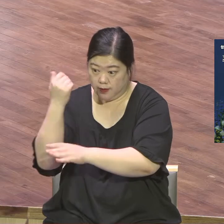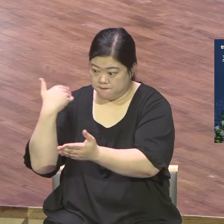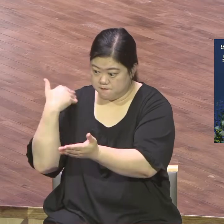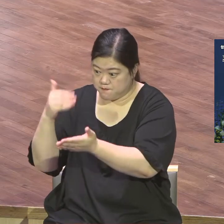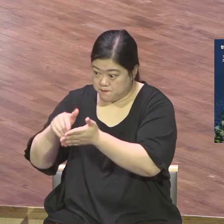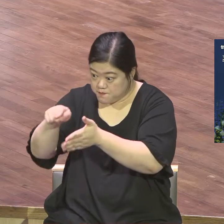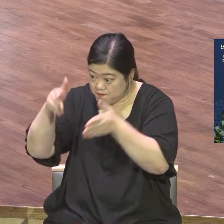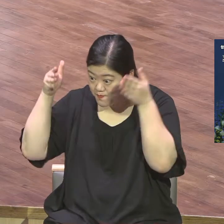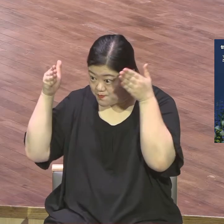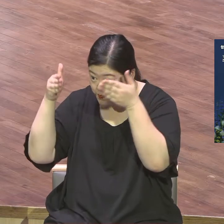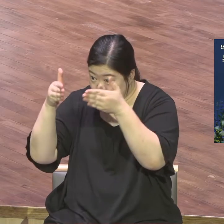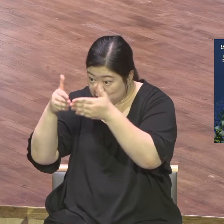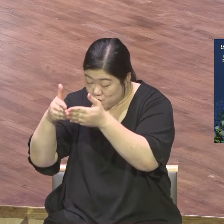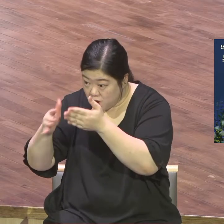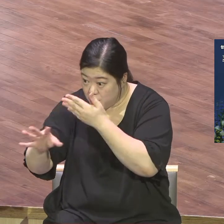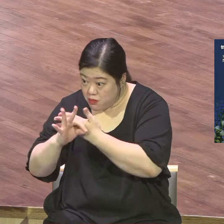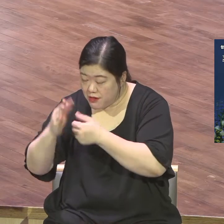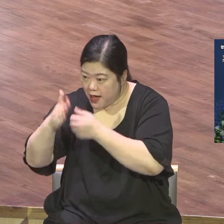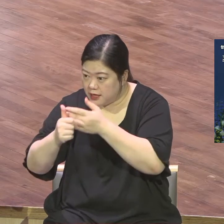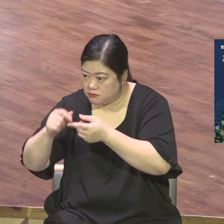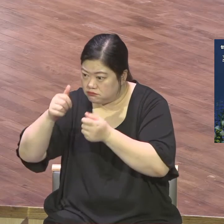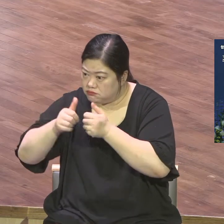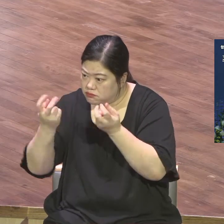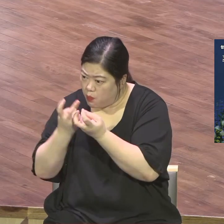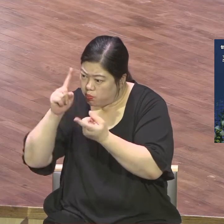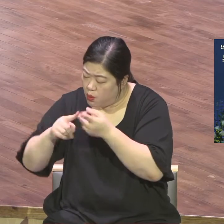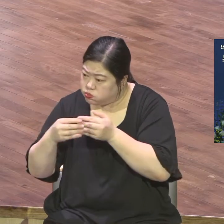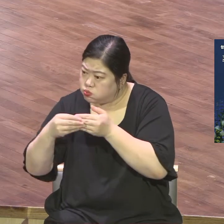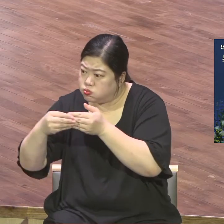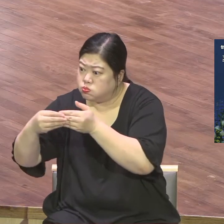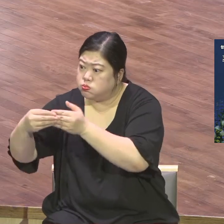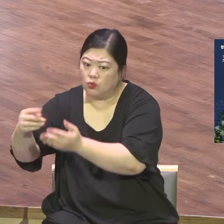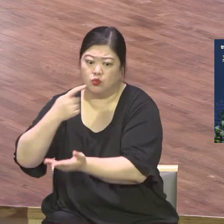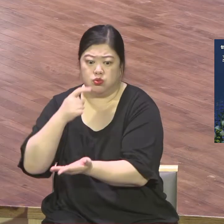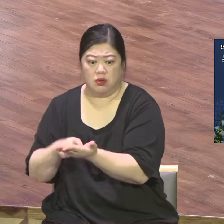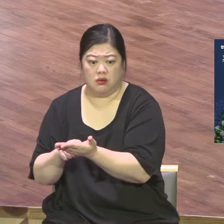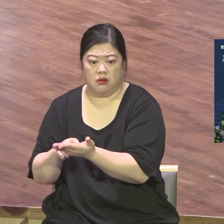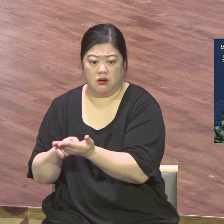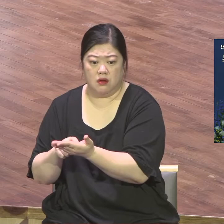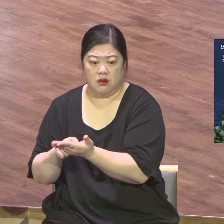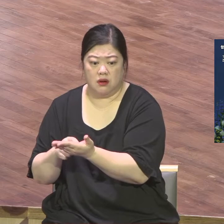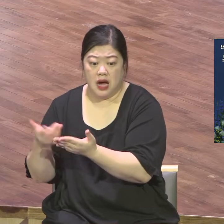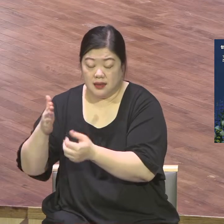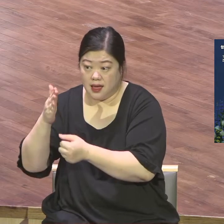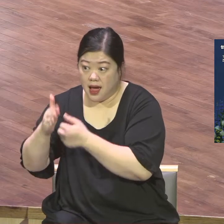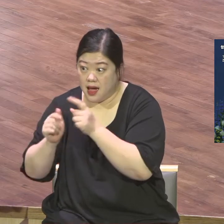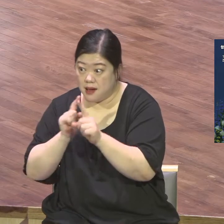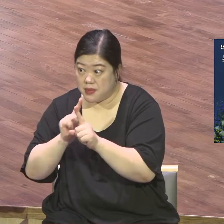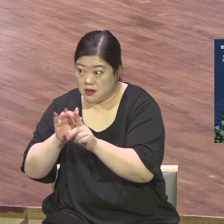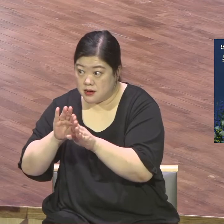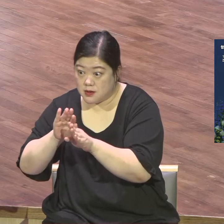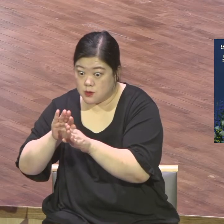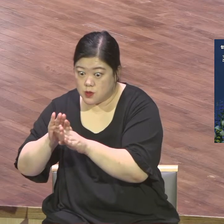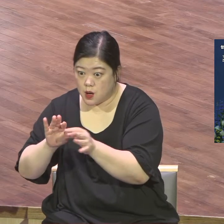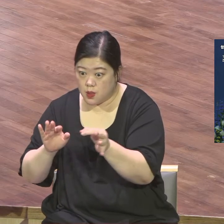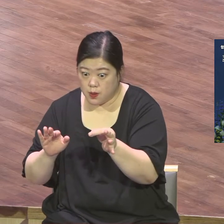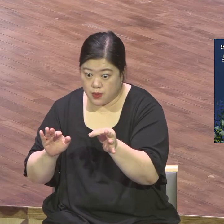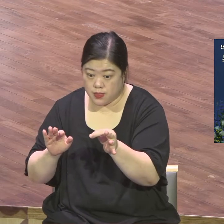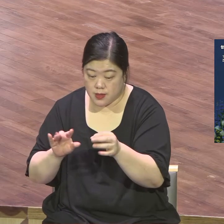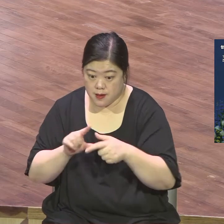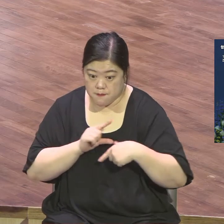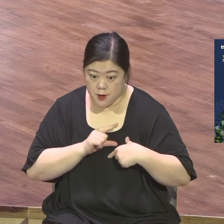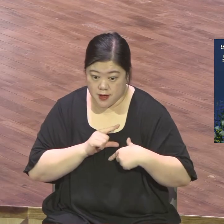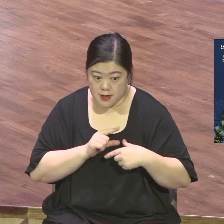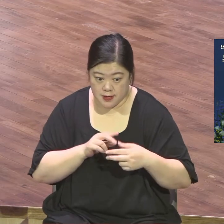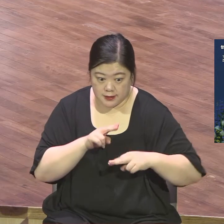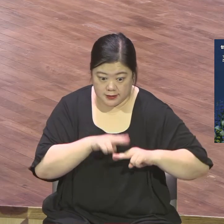하나님 말씀 중심이 아니라 사람이 중심이요, 돈이 중심이요, 권력이 중심이요, 자리가 중심이요. 그러니까 막 흔들리는 거예요. 사단이 막 갖고 노는